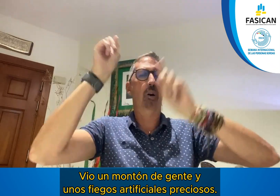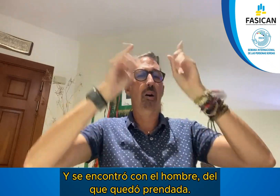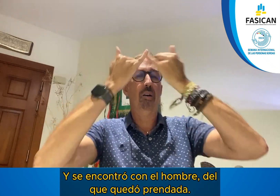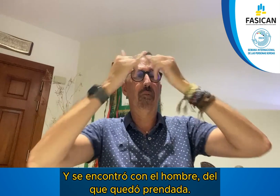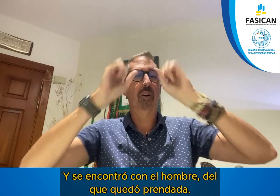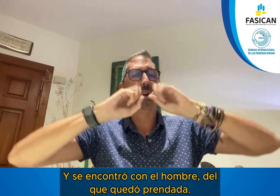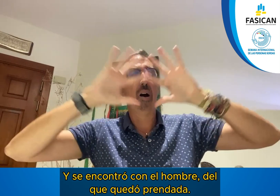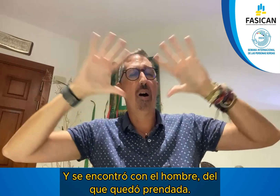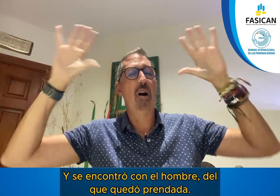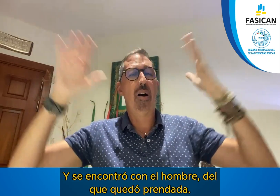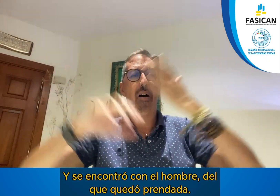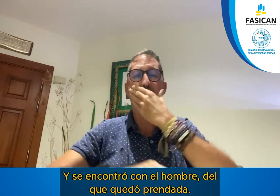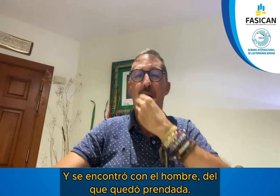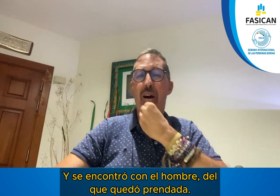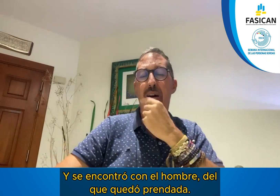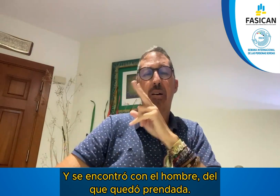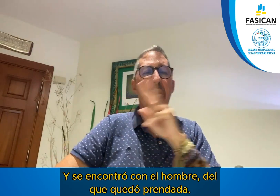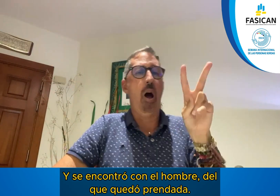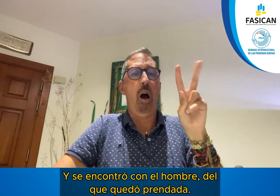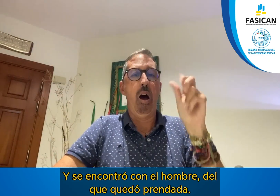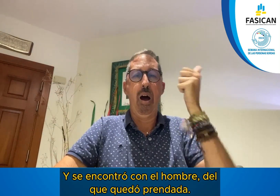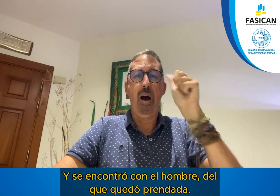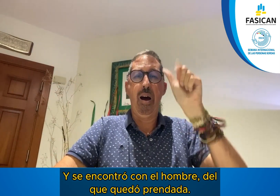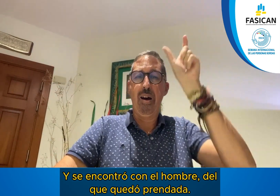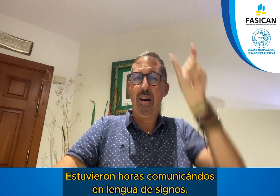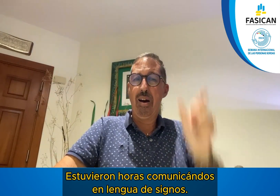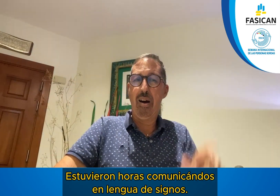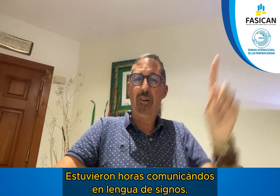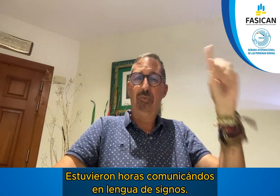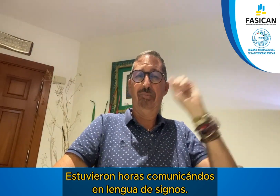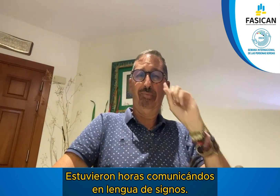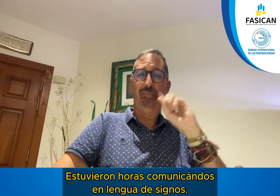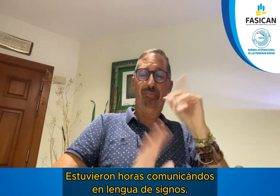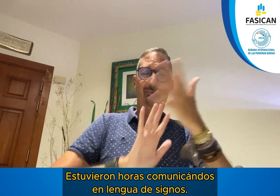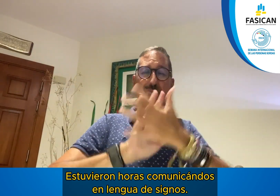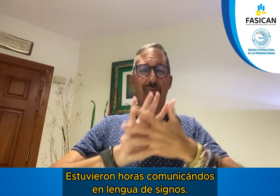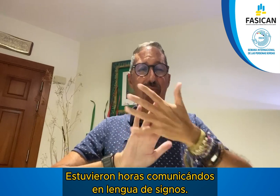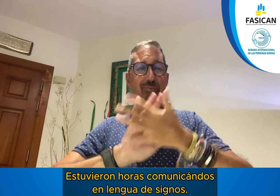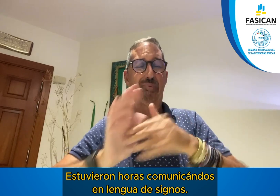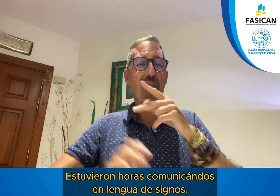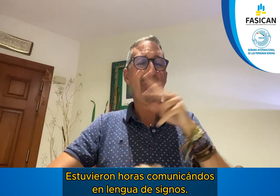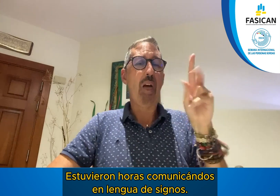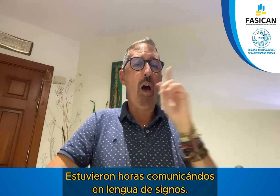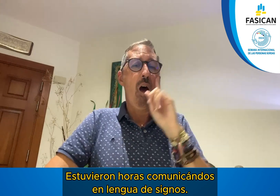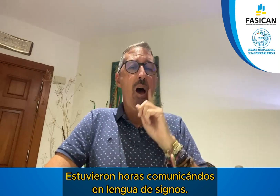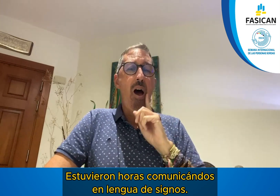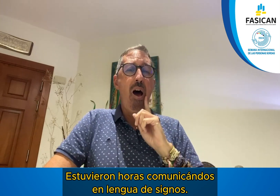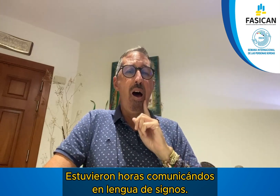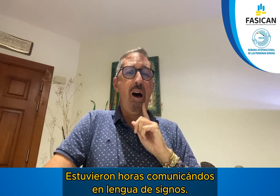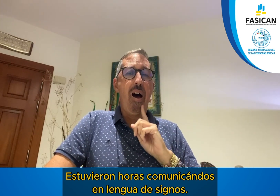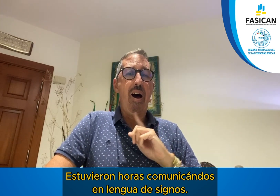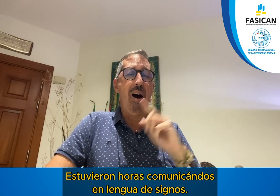Y se encontró con el hombre, del que quedó prendada. Estuvieron horas comunicándose en lengua de signos.